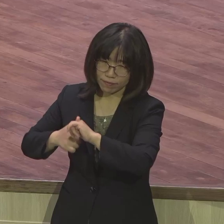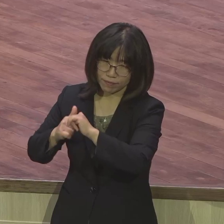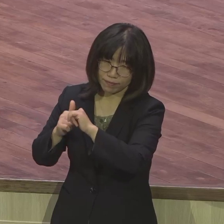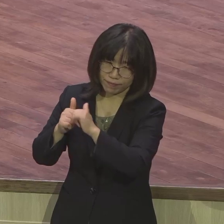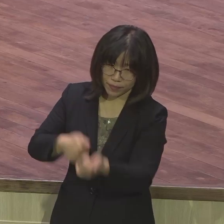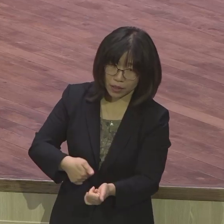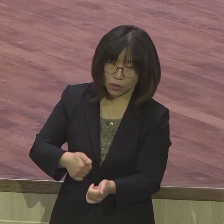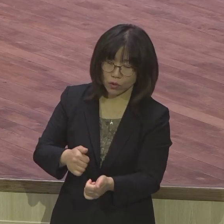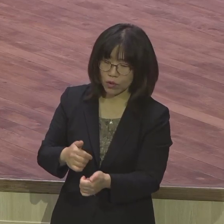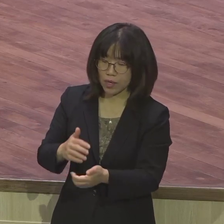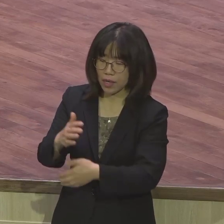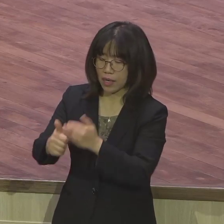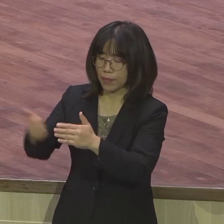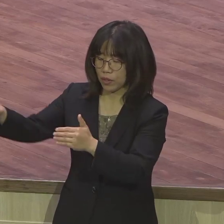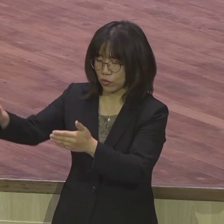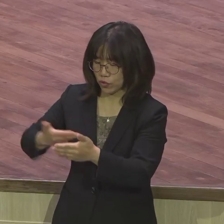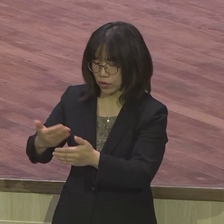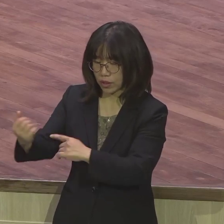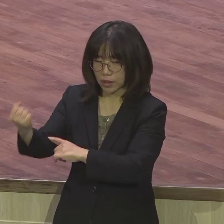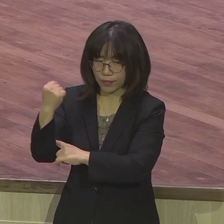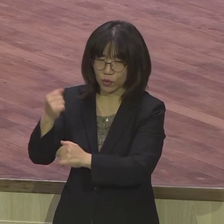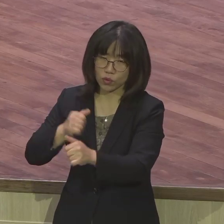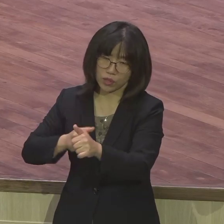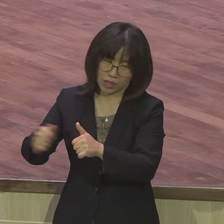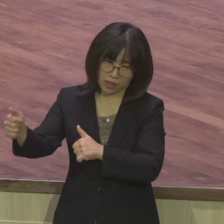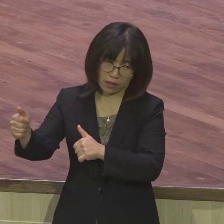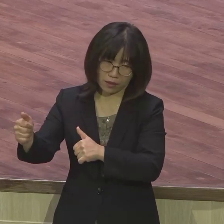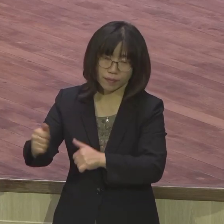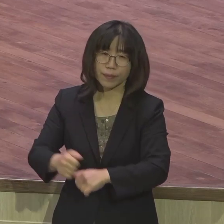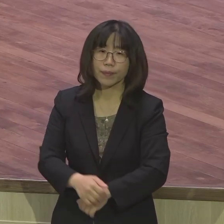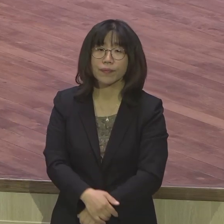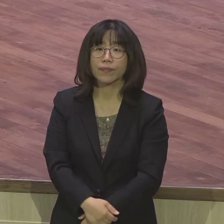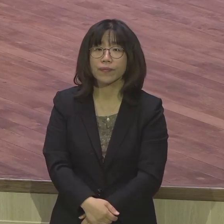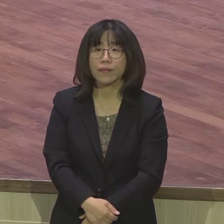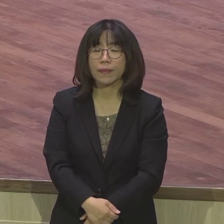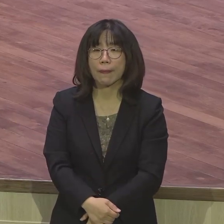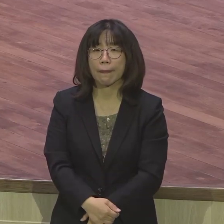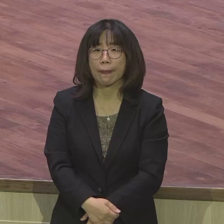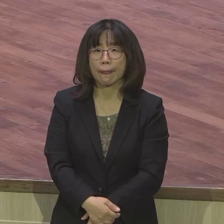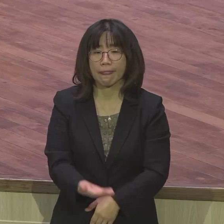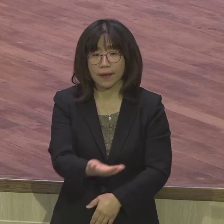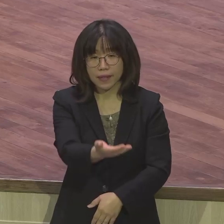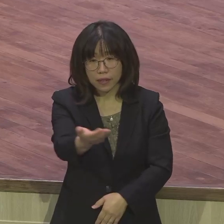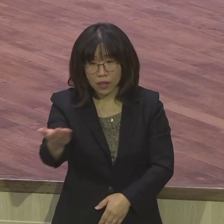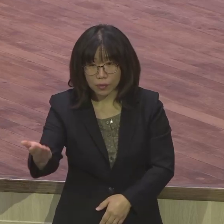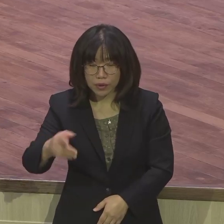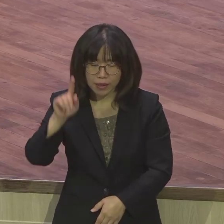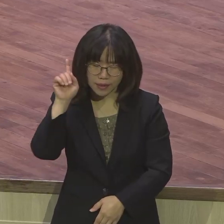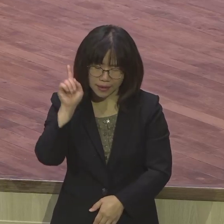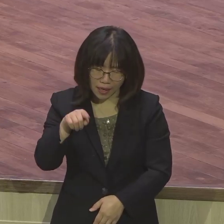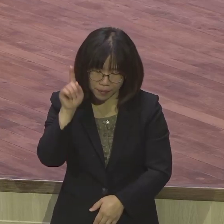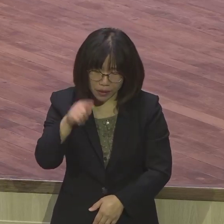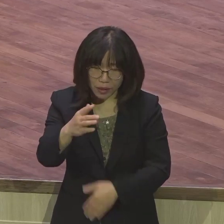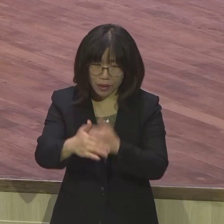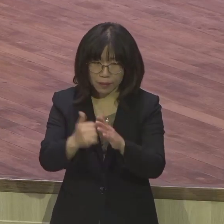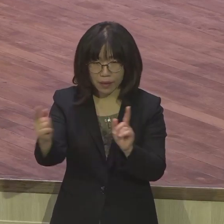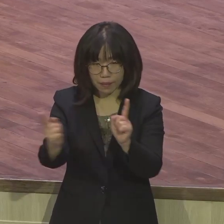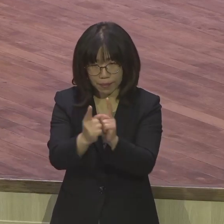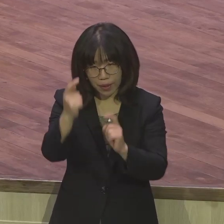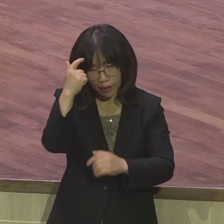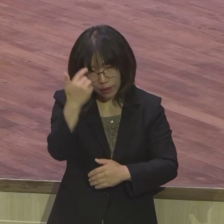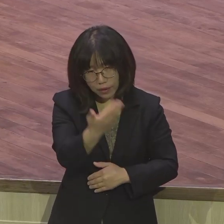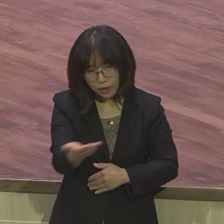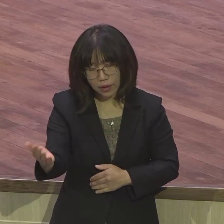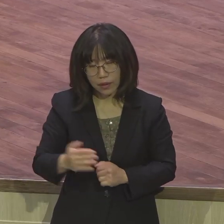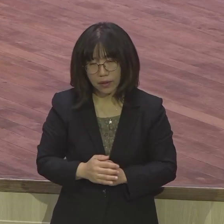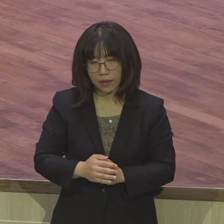힘으로 승리하는 시간을 가졌습니다. 여러분 그럼 날마다 하나님을 만나고 있습니까?